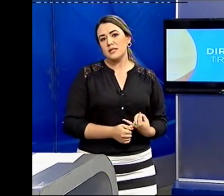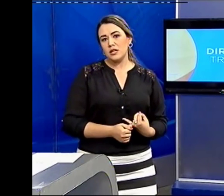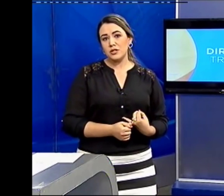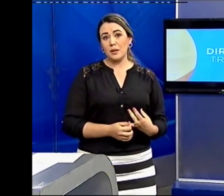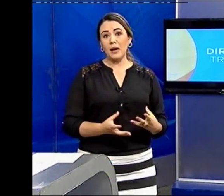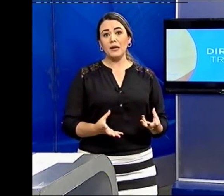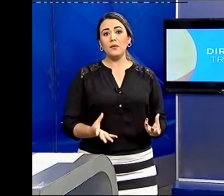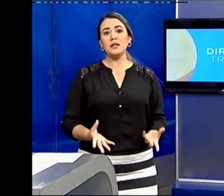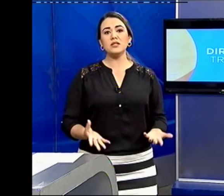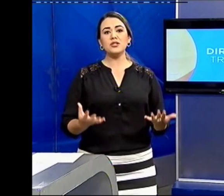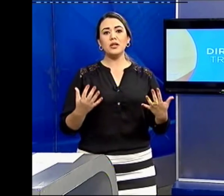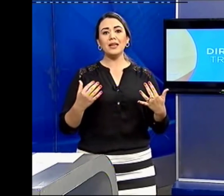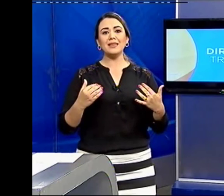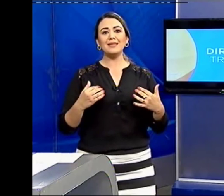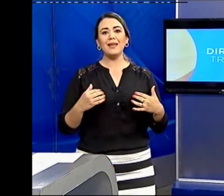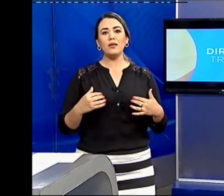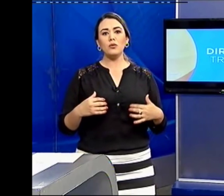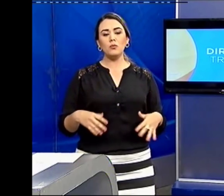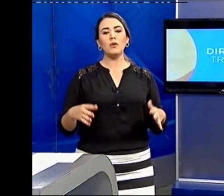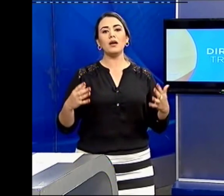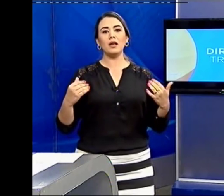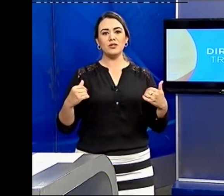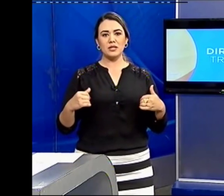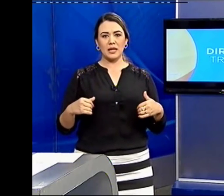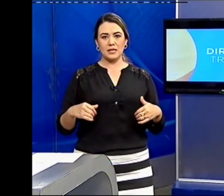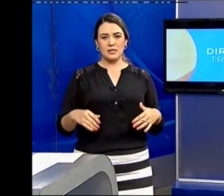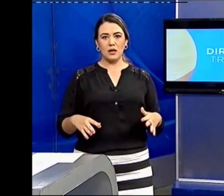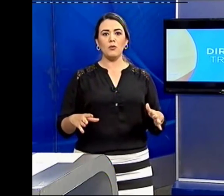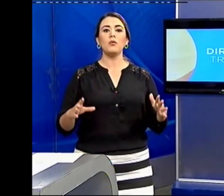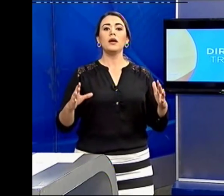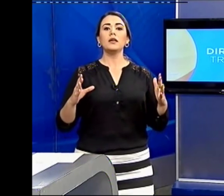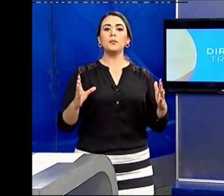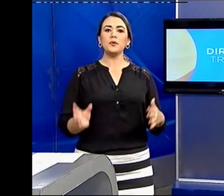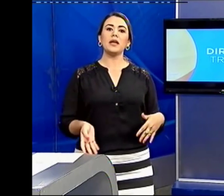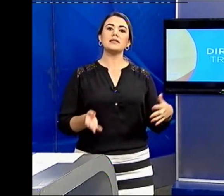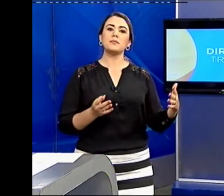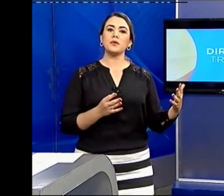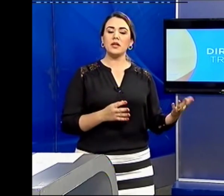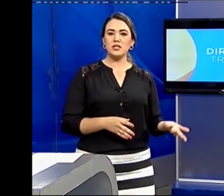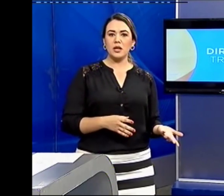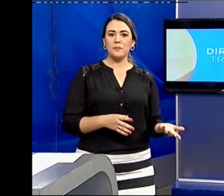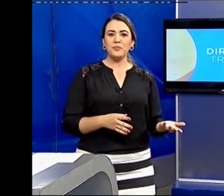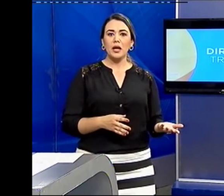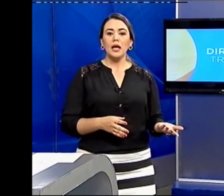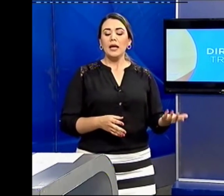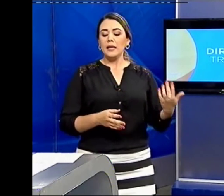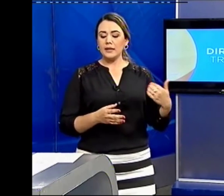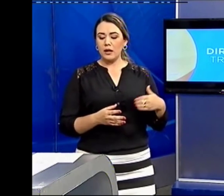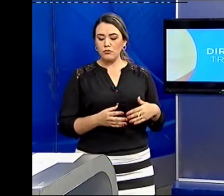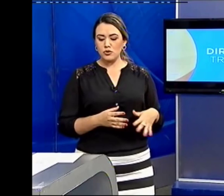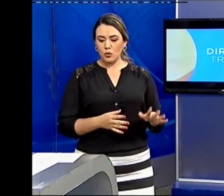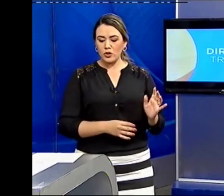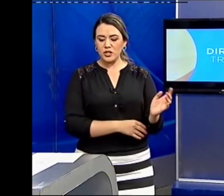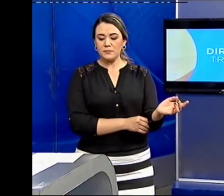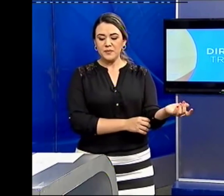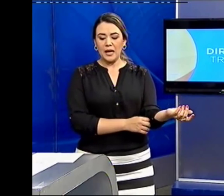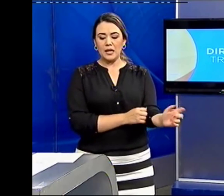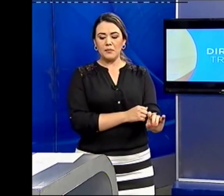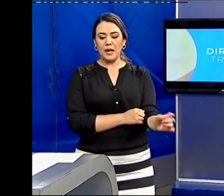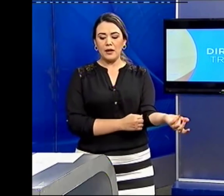acidentes de trabalho e não existia nenhuma legislação que pudesse proteger. Então, surge, ali em